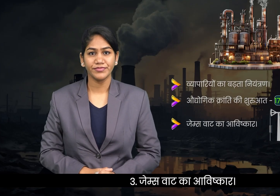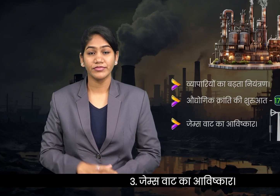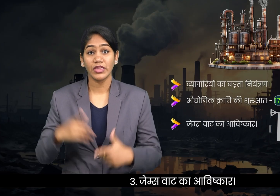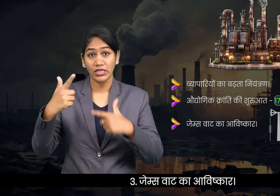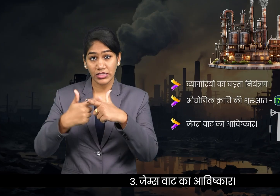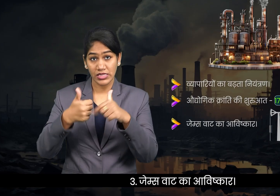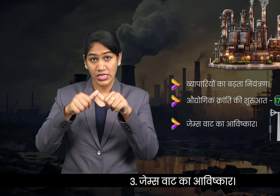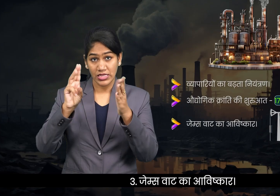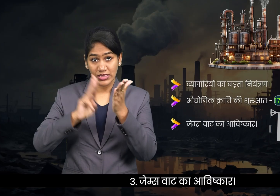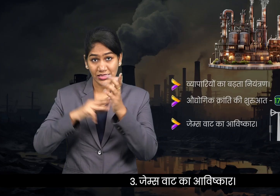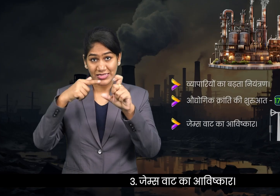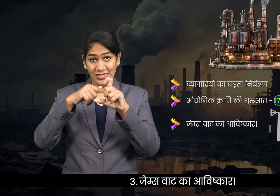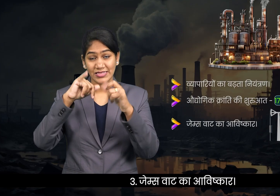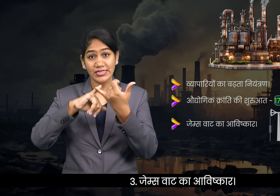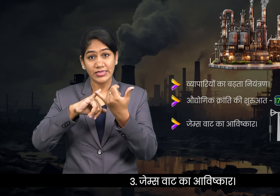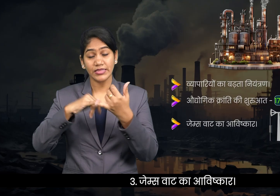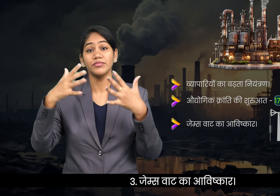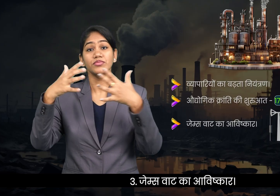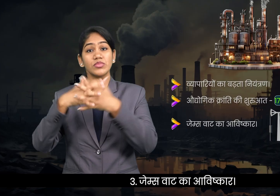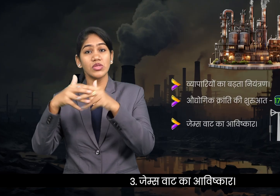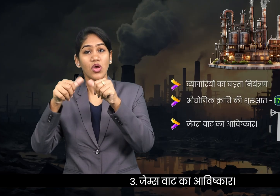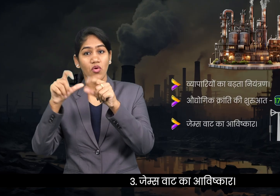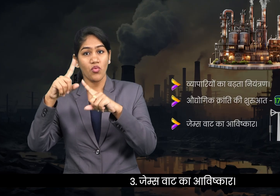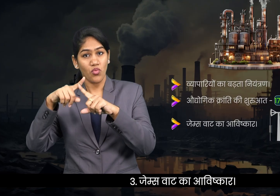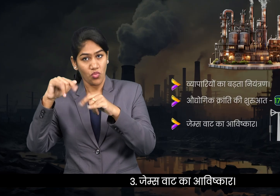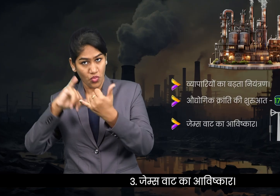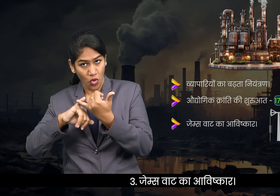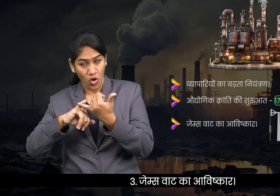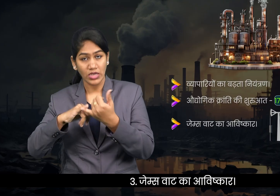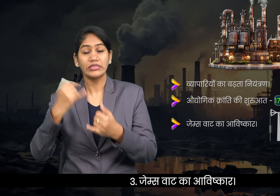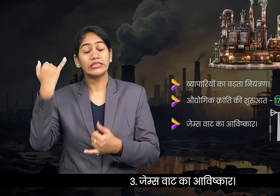3. जेम्स वॉट का आविष्कार।